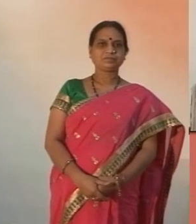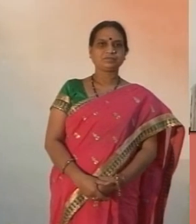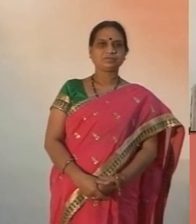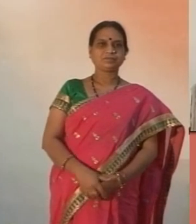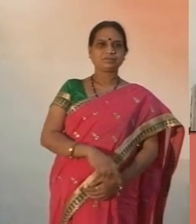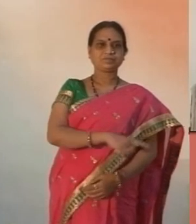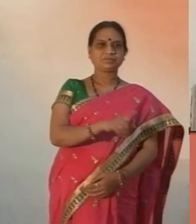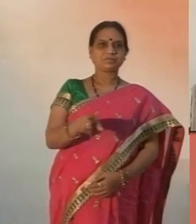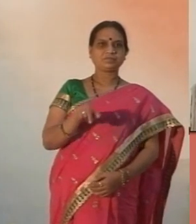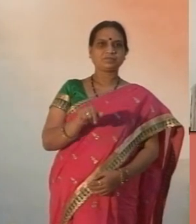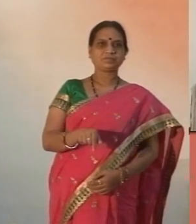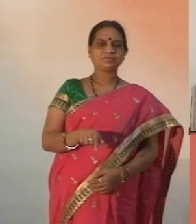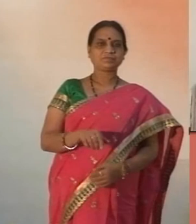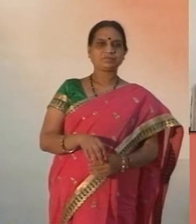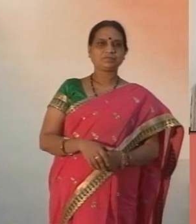जिस तरह